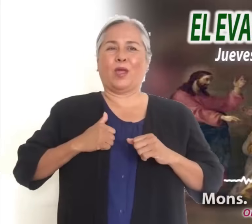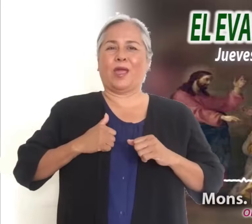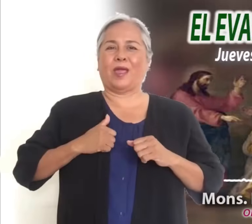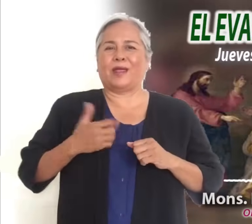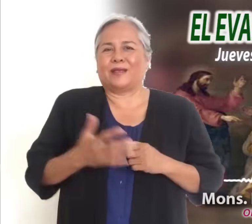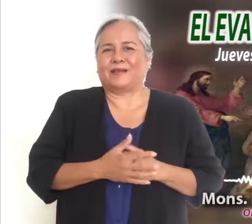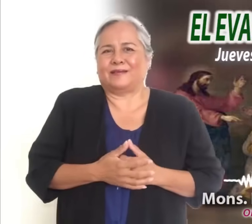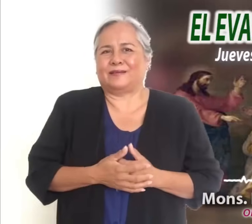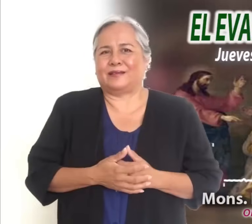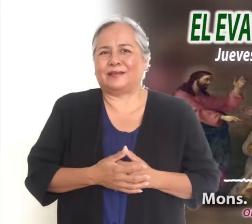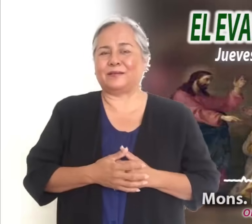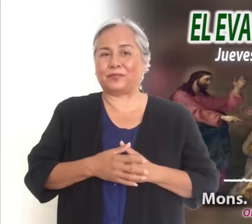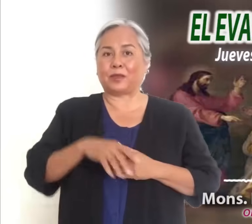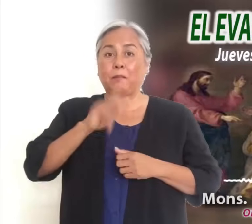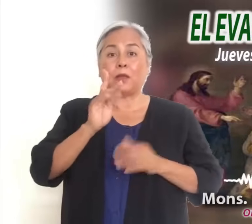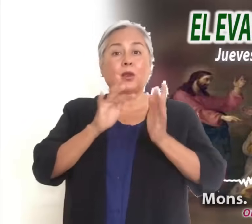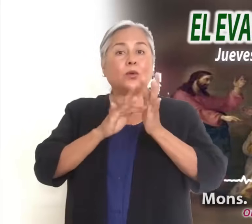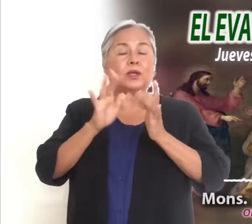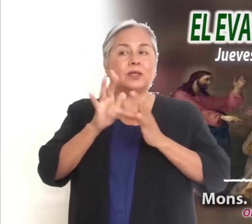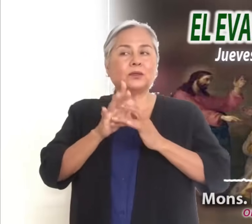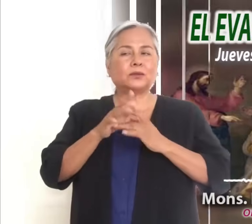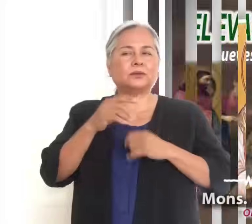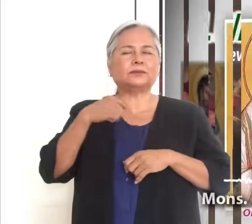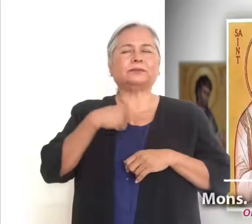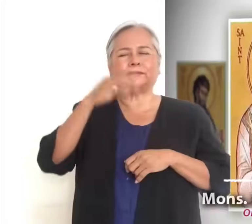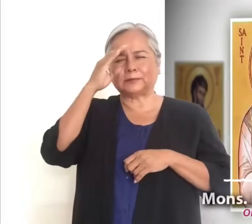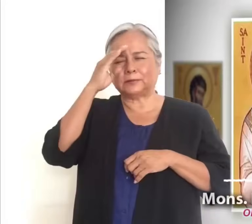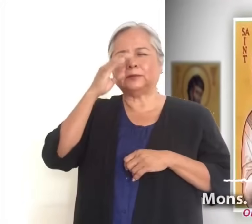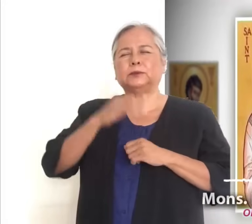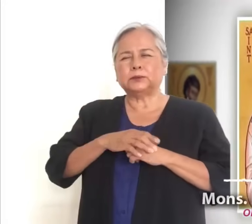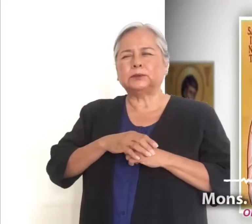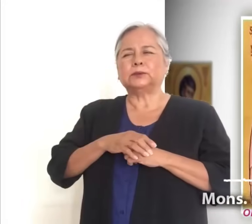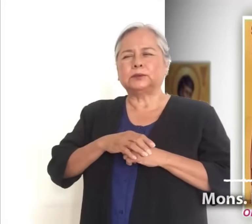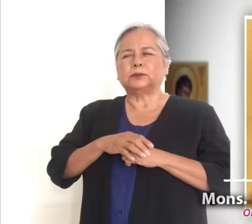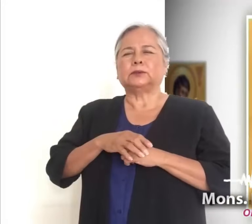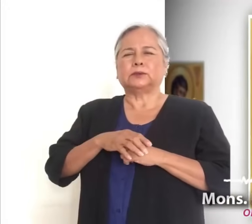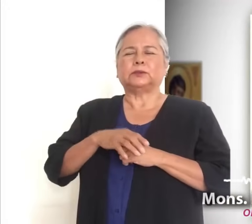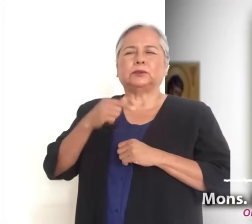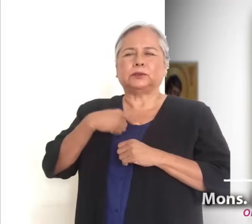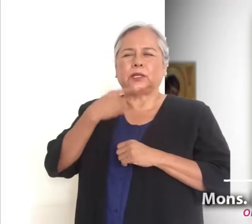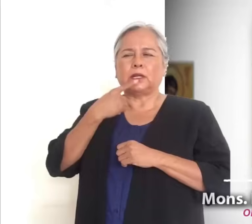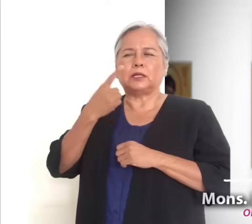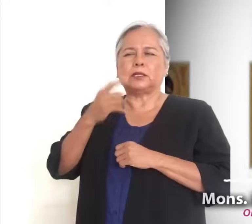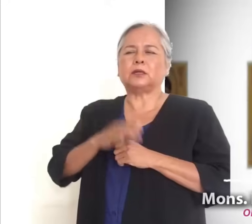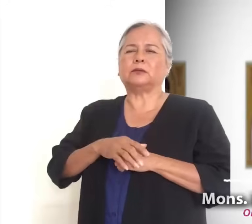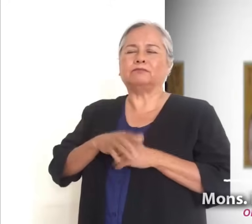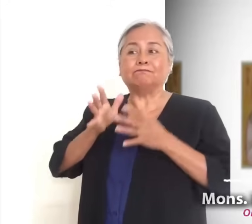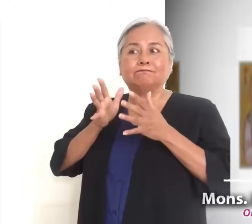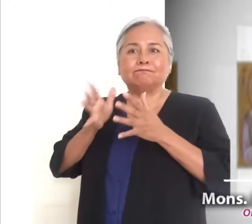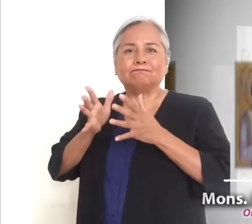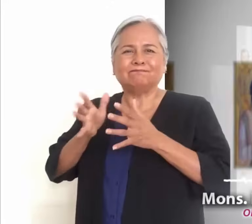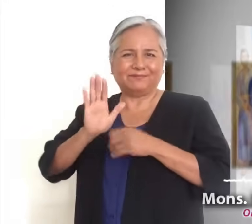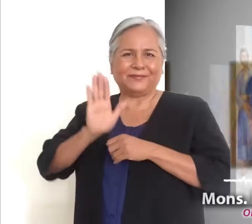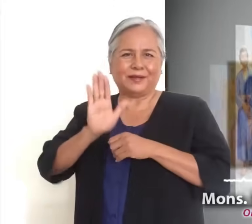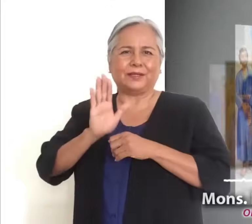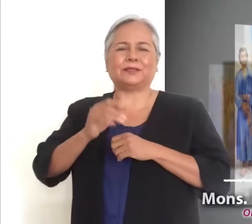proceso de conversión y de cambio. Las palabras de Jesús debieron sonar en parte como a reproche,